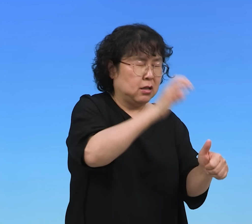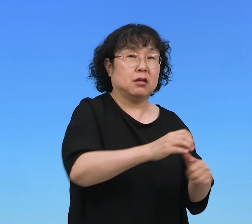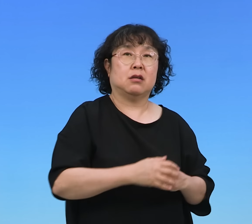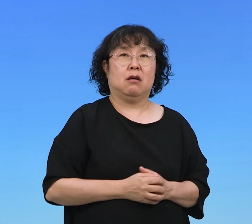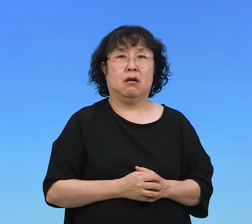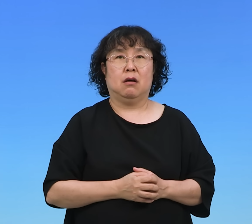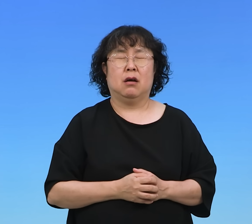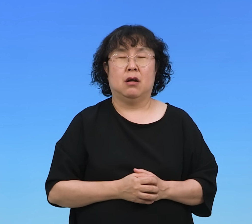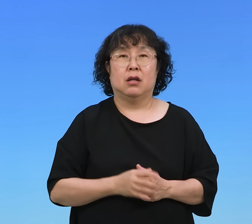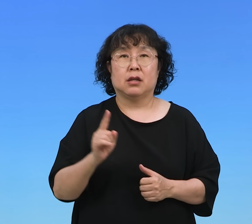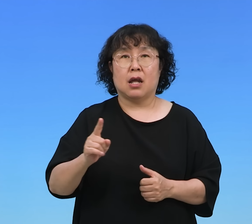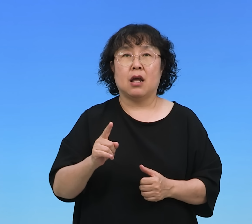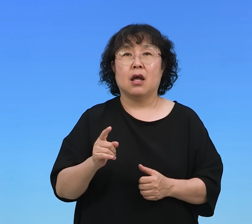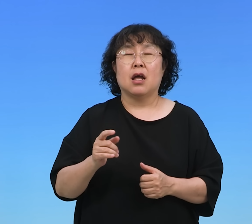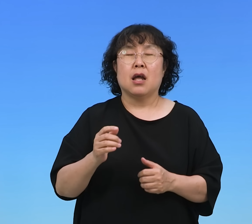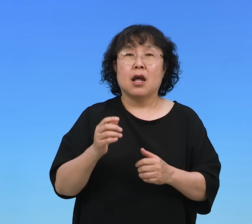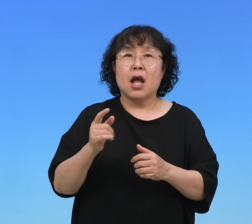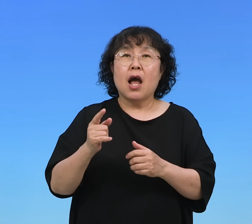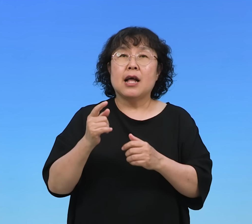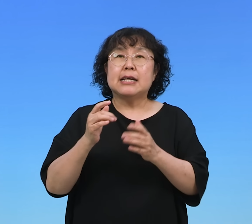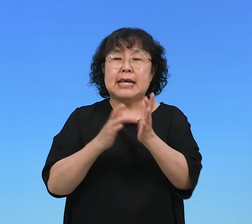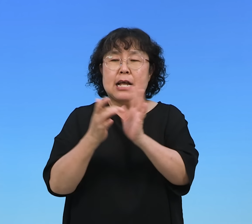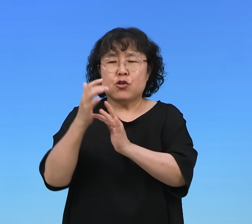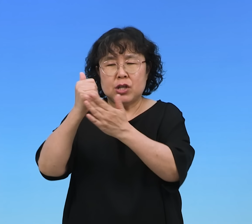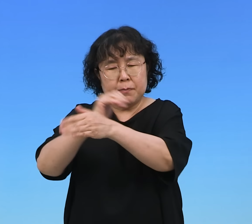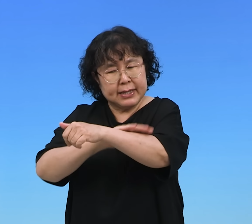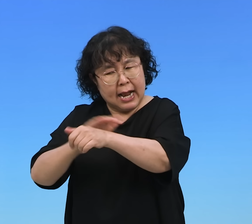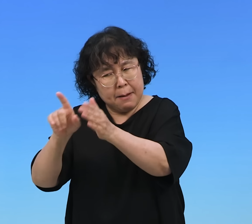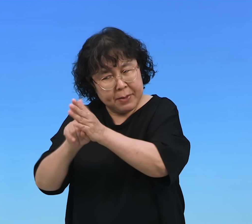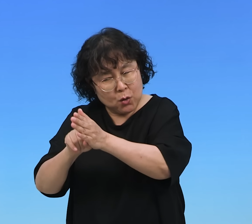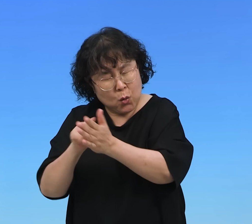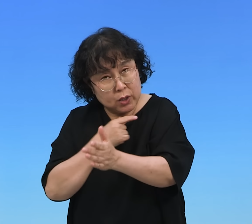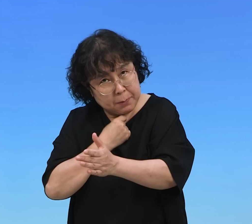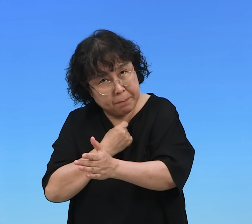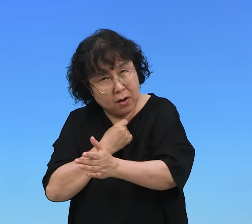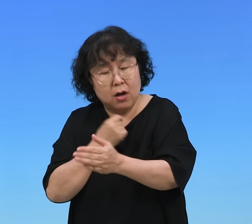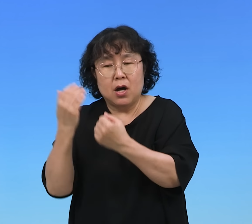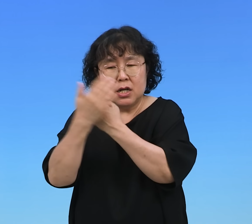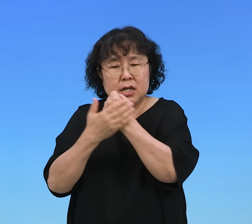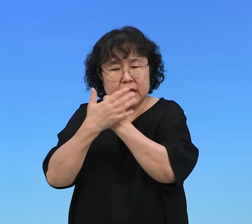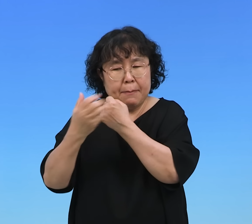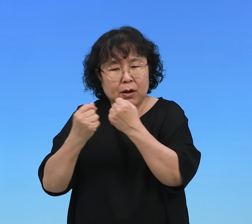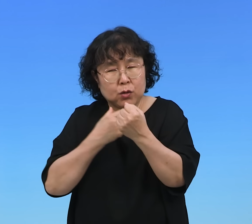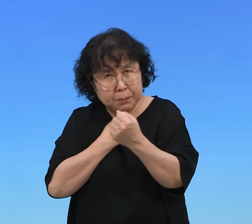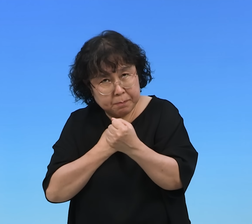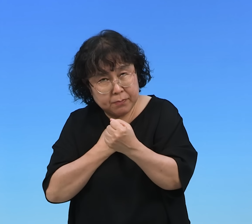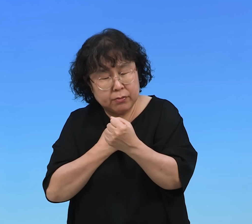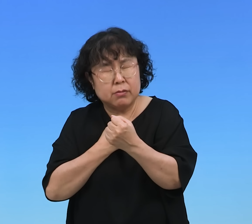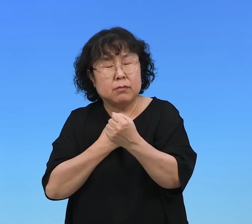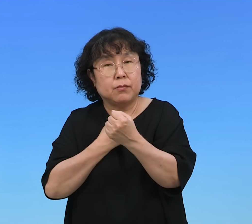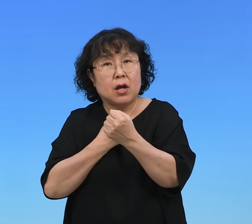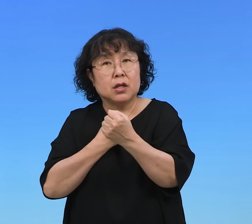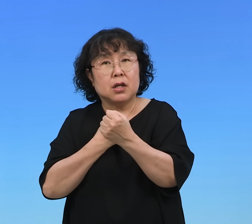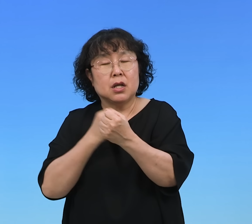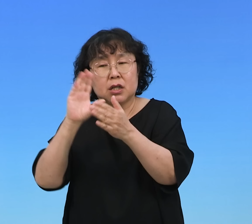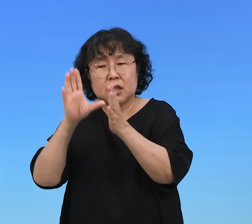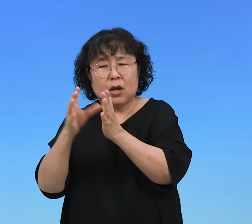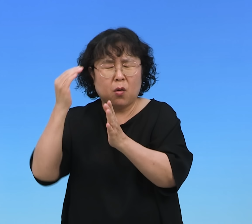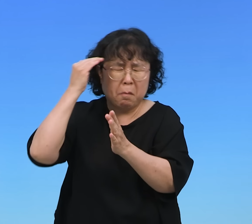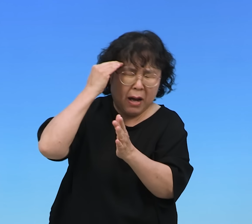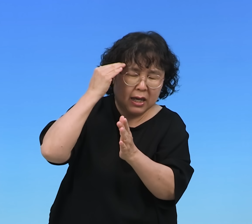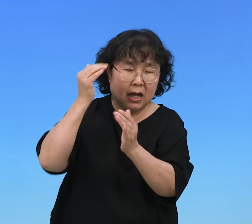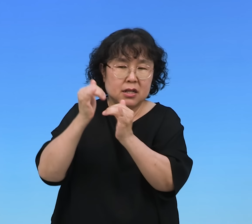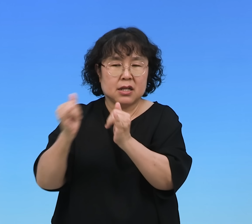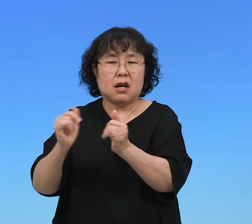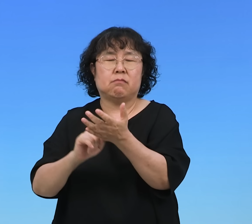그러면요 은혜 좀 받으면요 반드시 이런 방해 환경 방해꾼 방해 사람들이 나타나요 그런